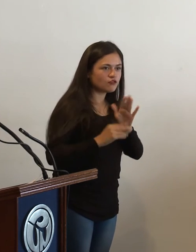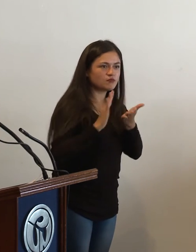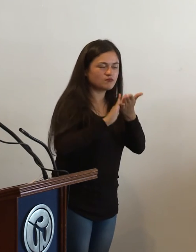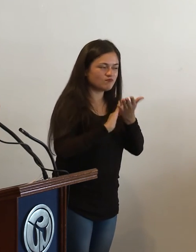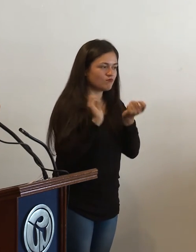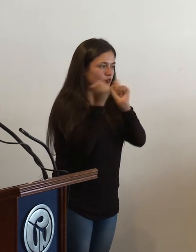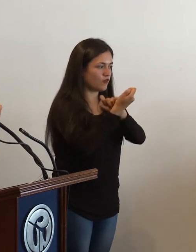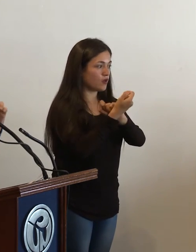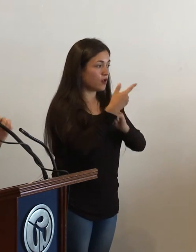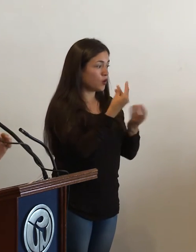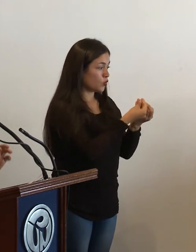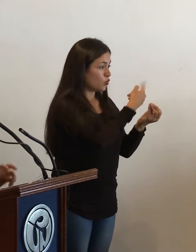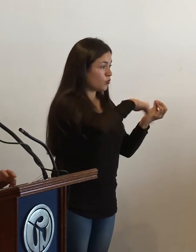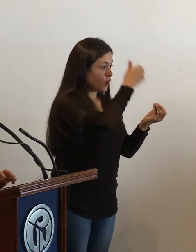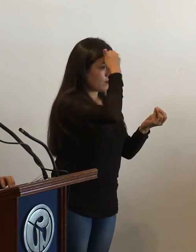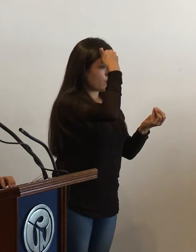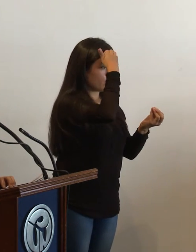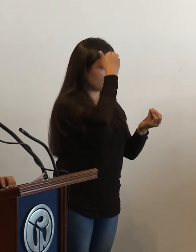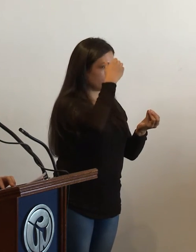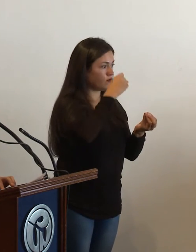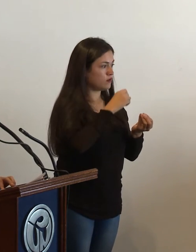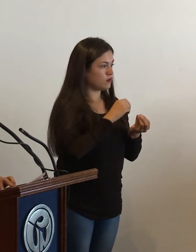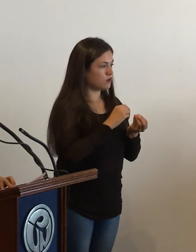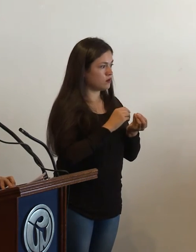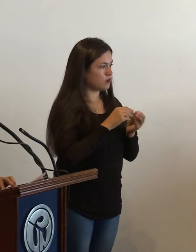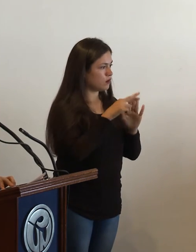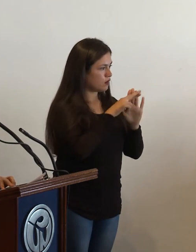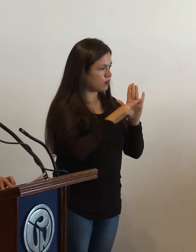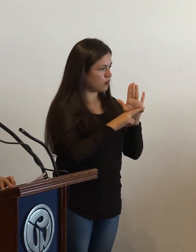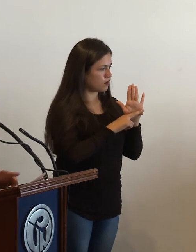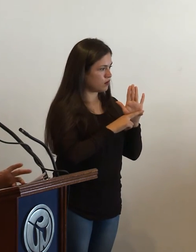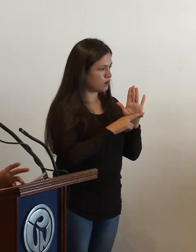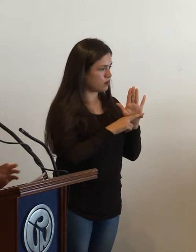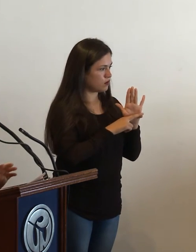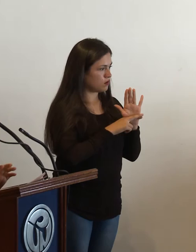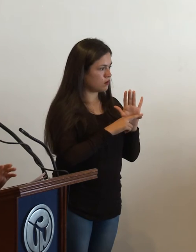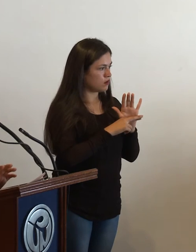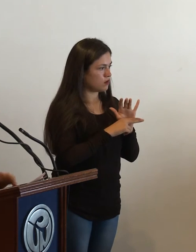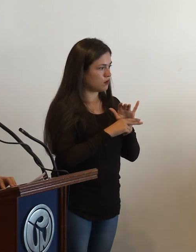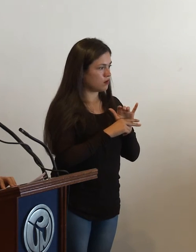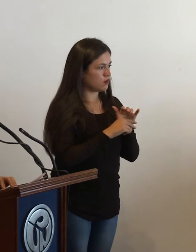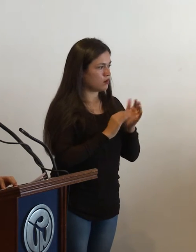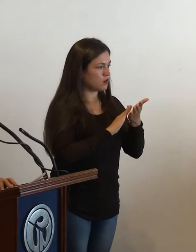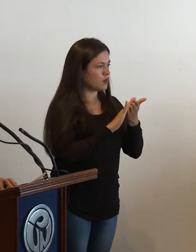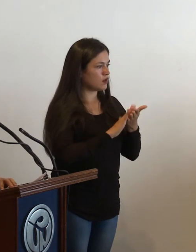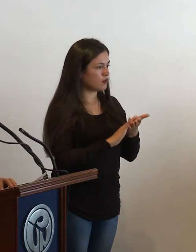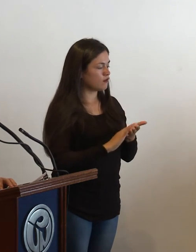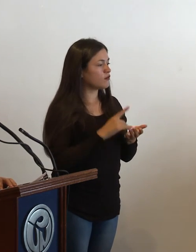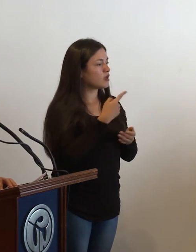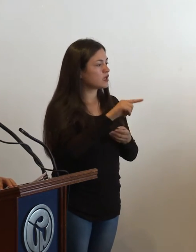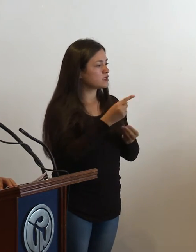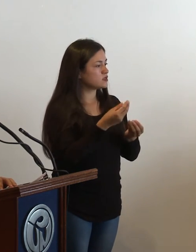a todos los decanos de las diferentes facultades, pues qué es esto de la educación popular.